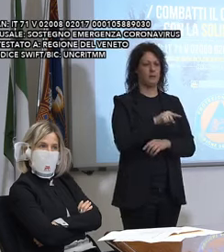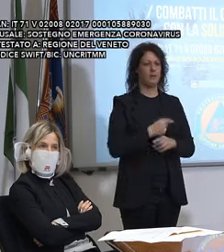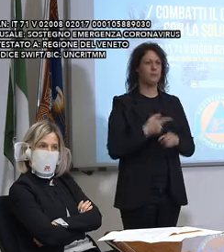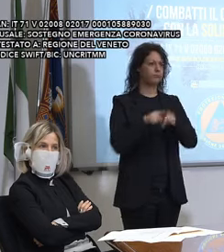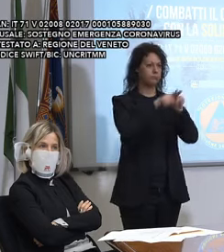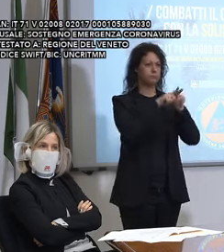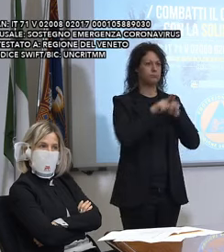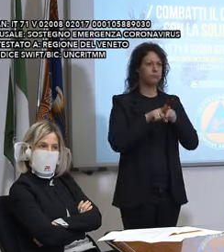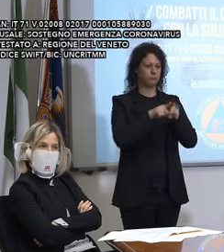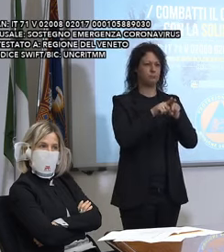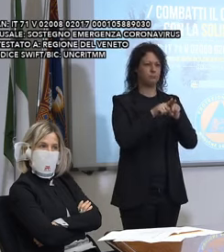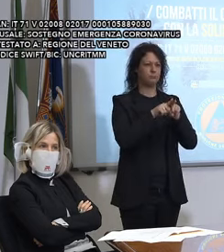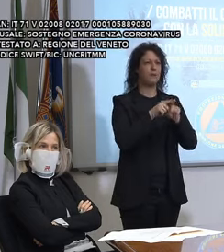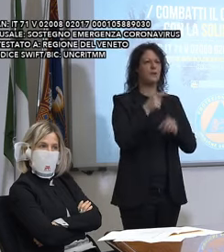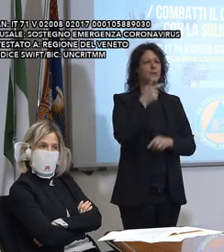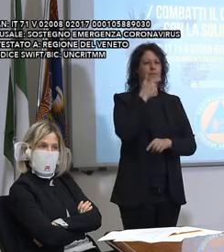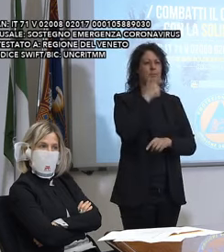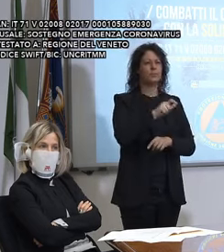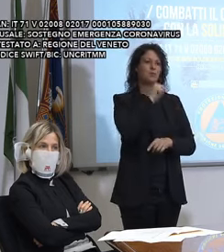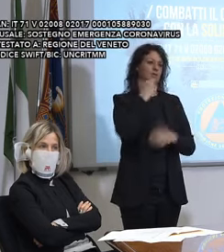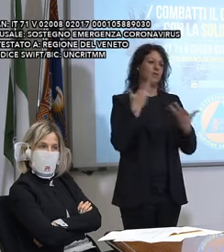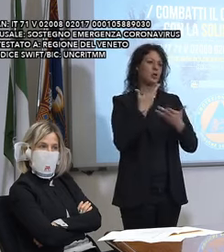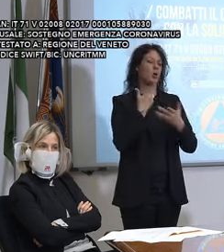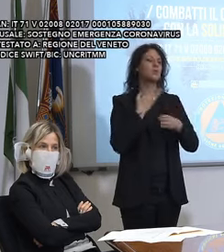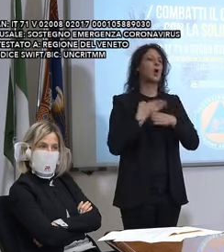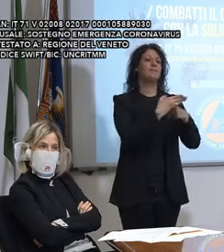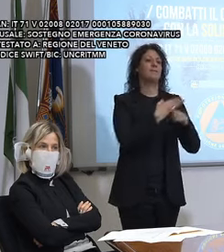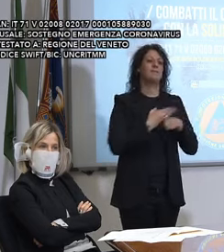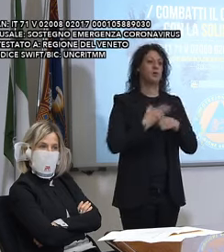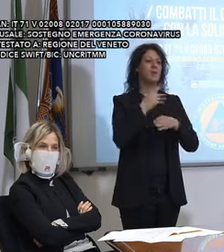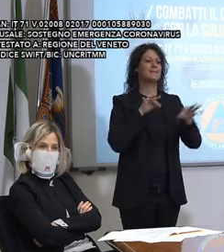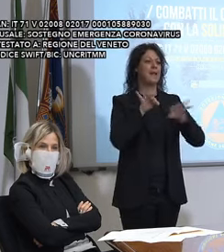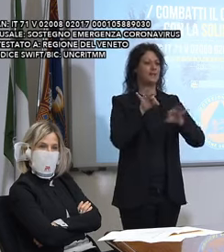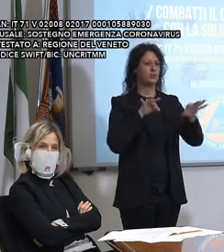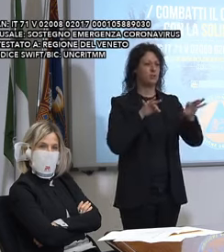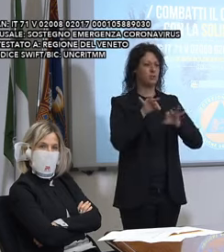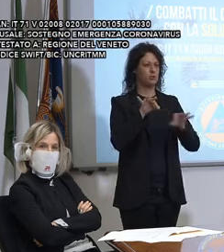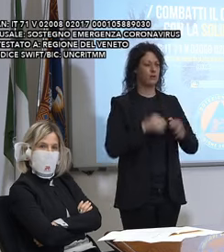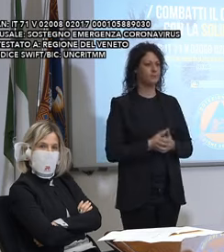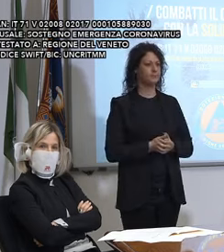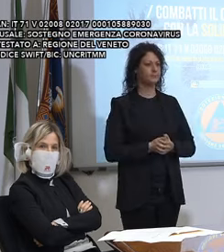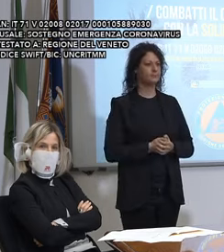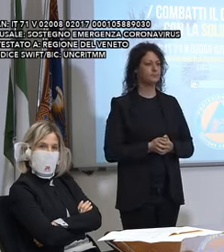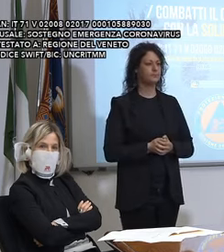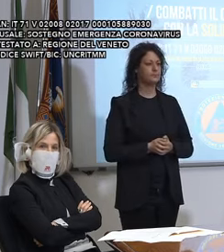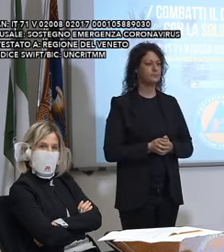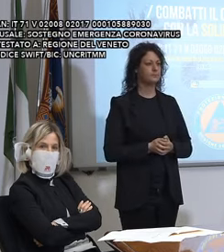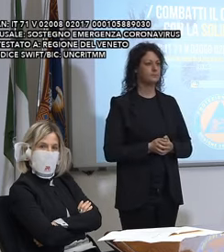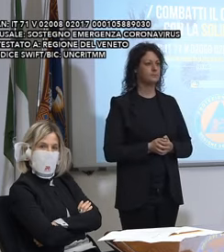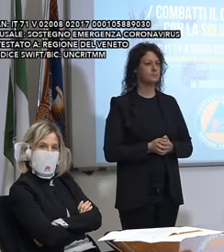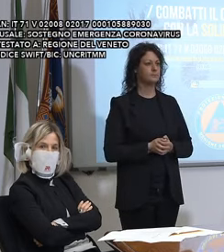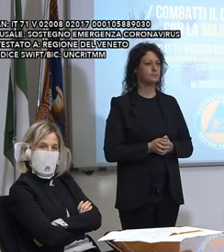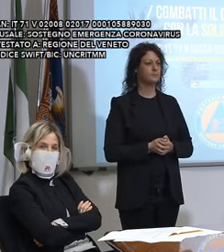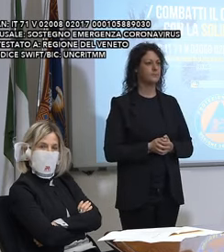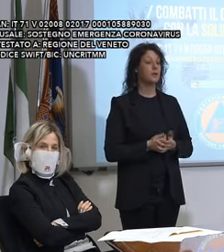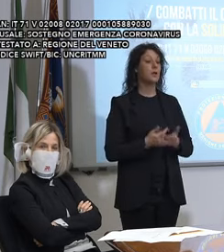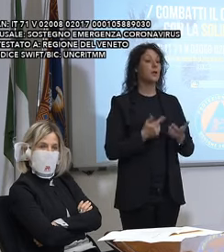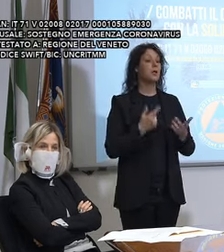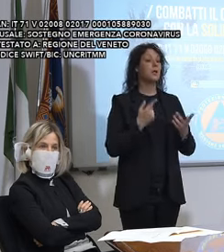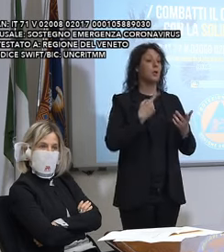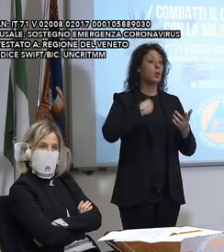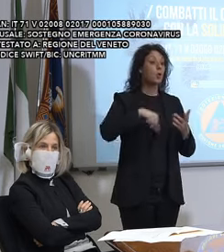per fare in modo anche di condividere una strategia. Dopodiché abbiamo tentato e stiamo tentando di capire se riusciamo a costruirne una a